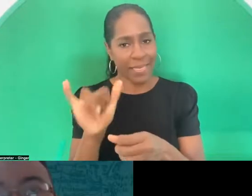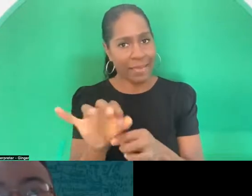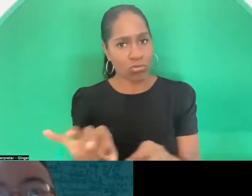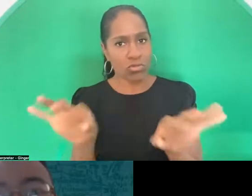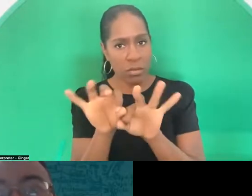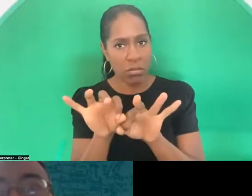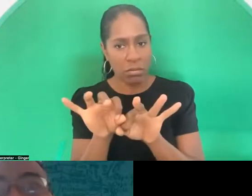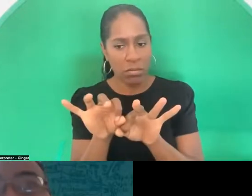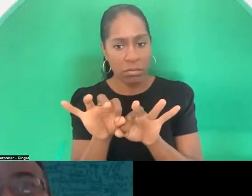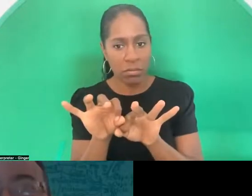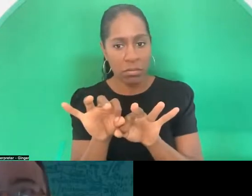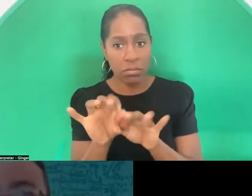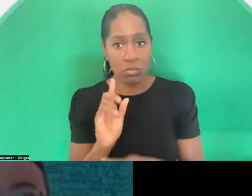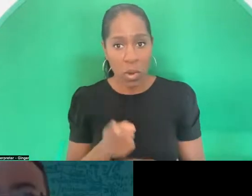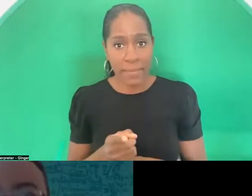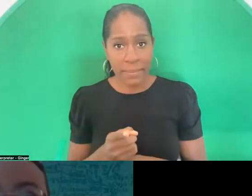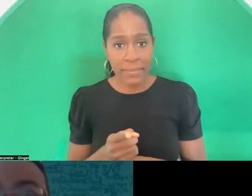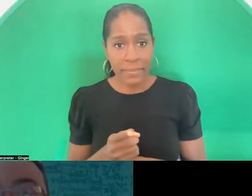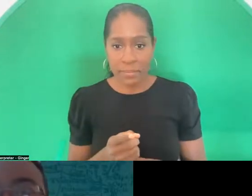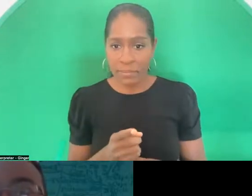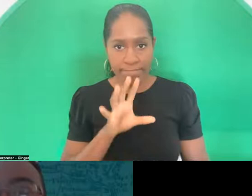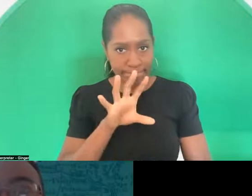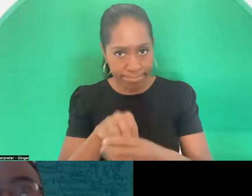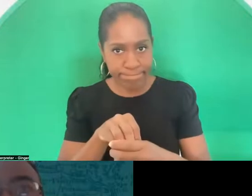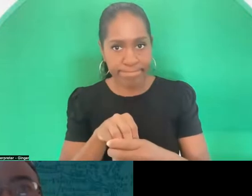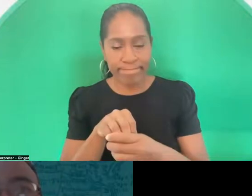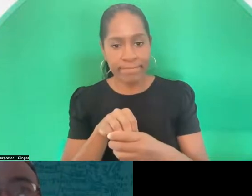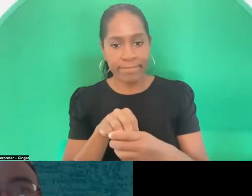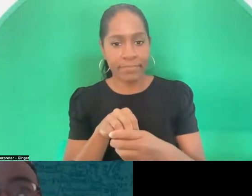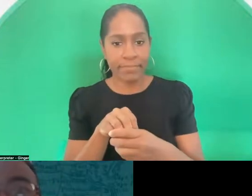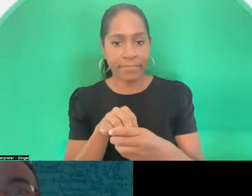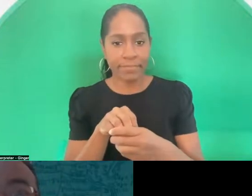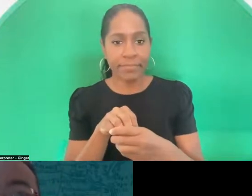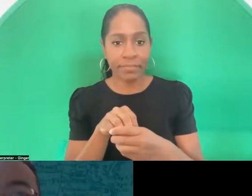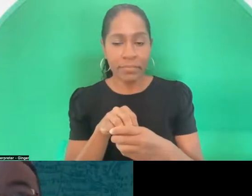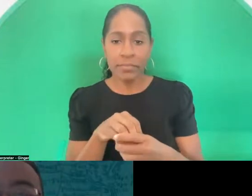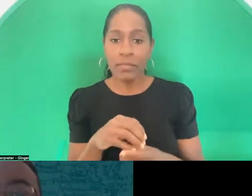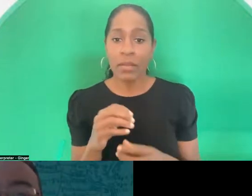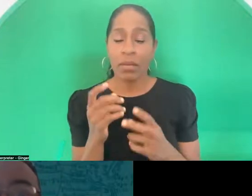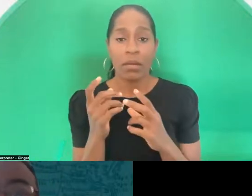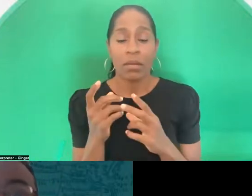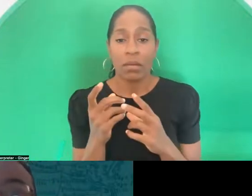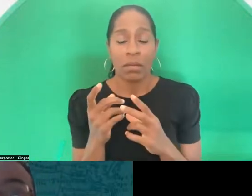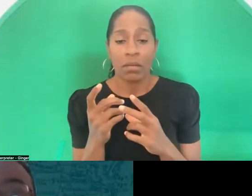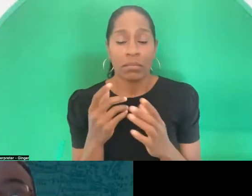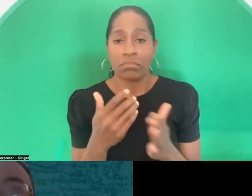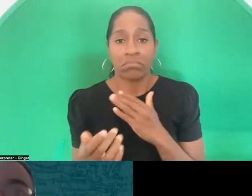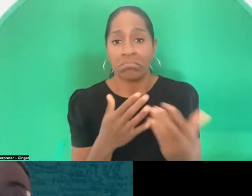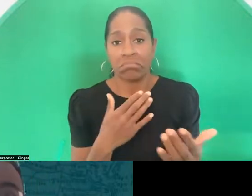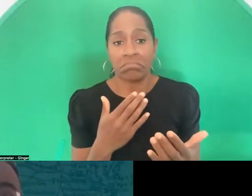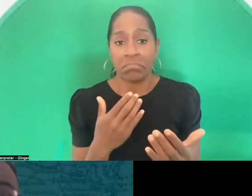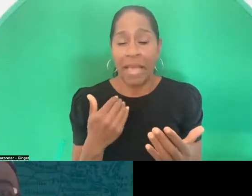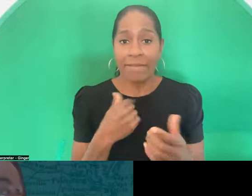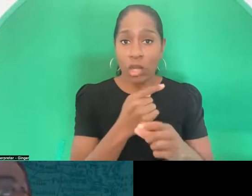eso es vital puedo participar puedo ya sea